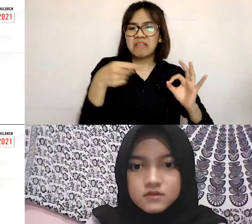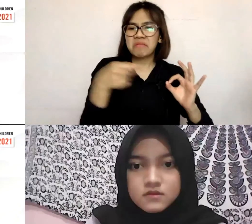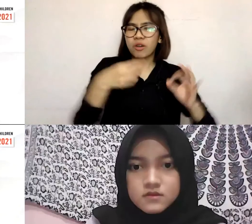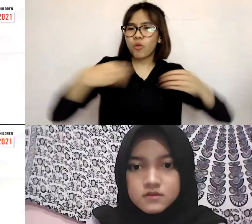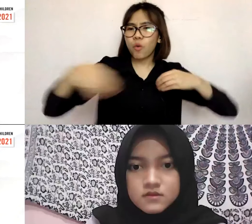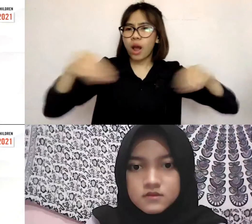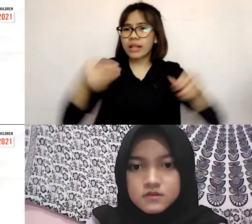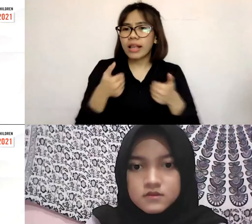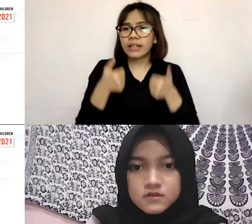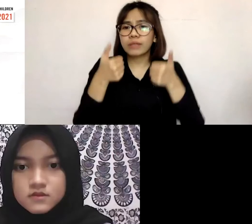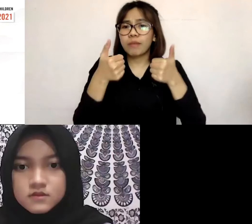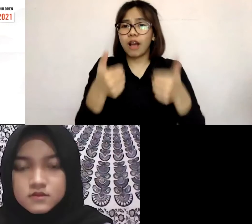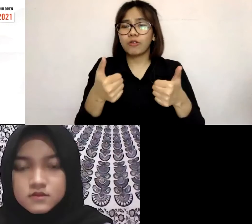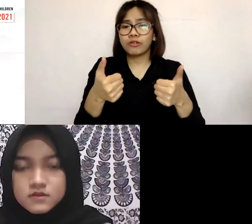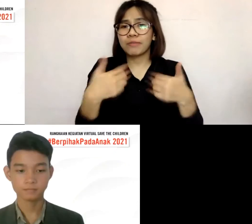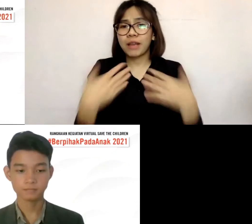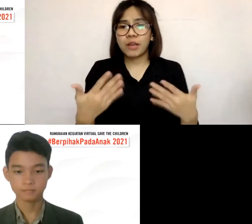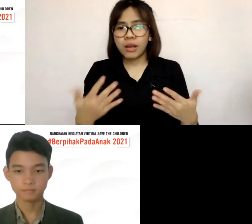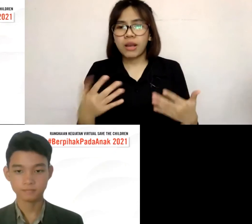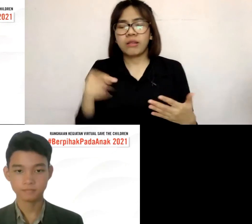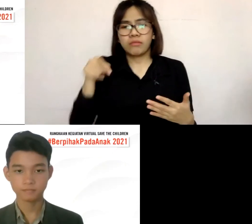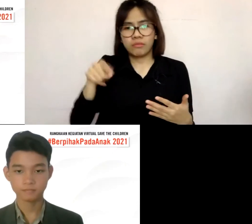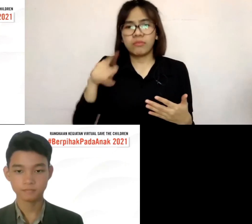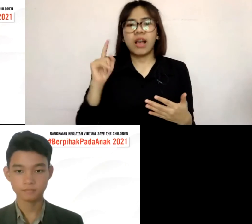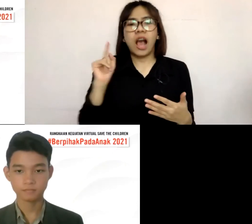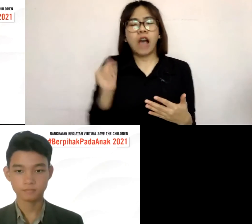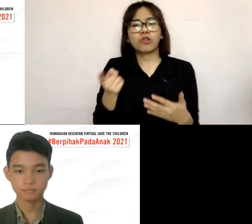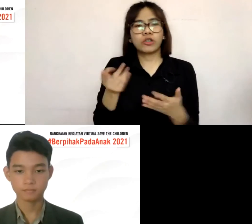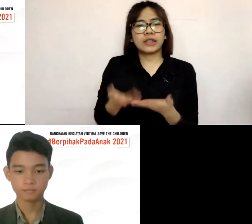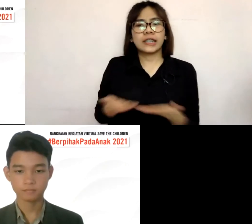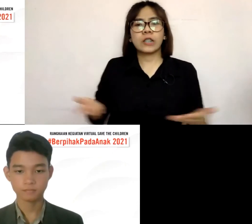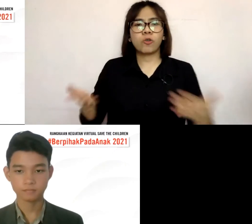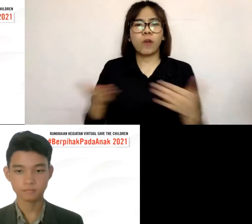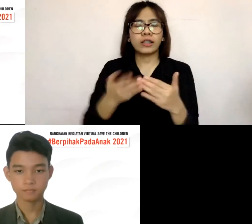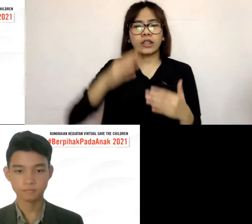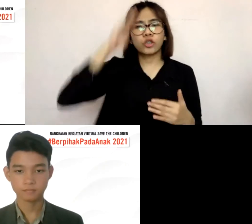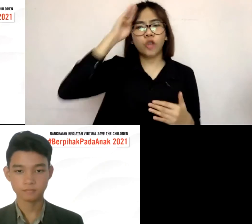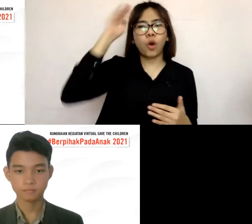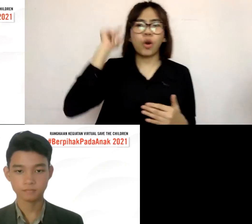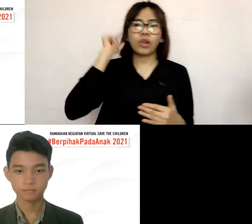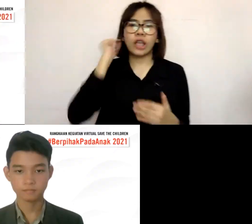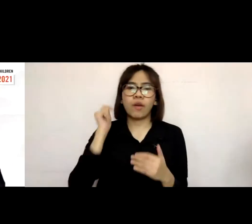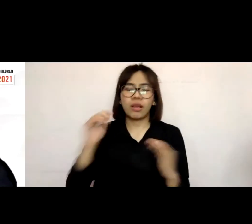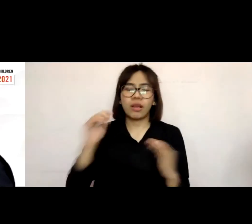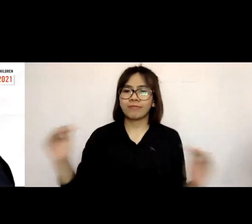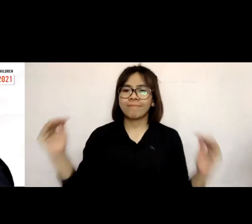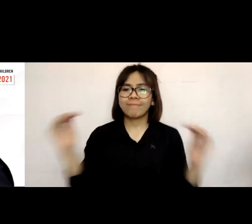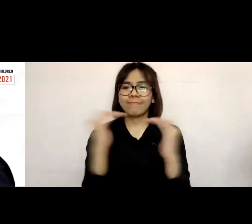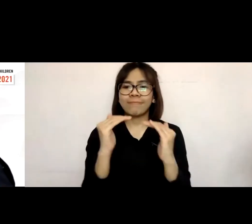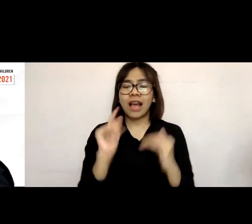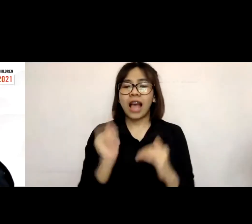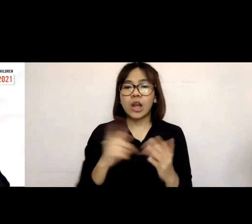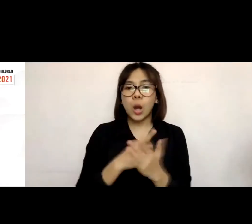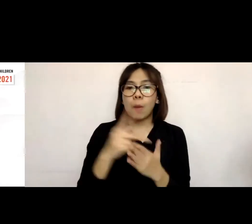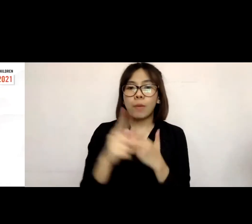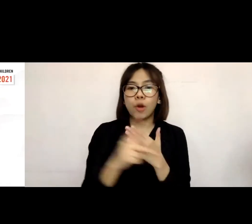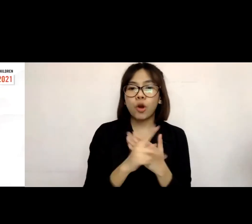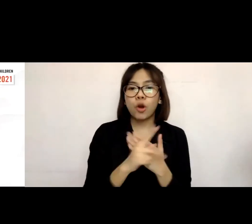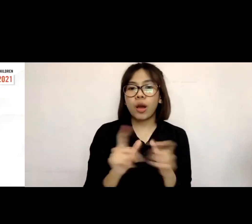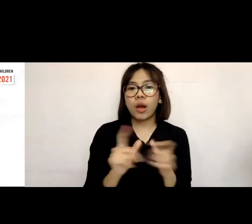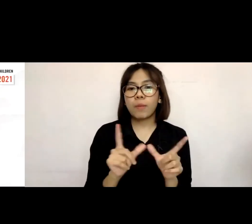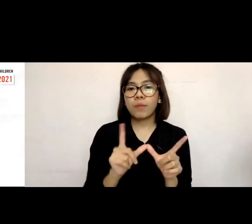memang seharusnya ada dalam bingkai lingkungan yang mempromosikan kesetaraan gender. Ada program We See Equal. Ini